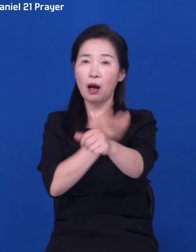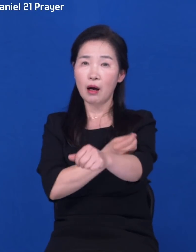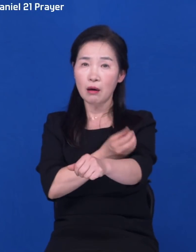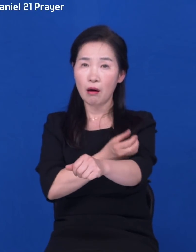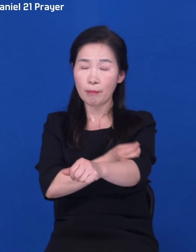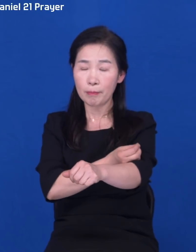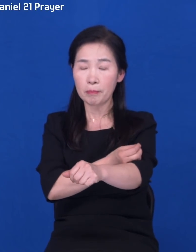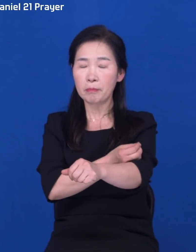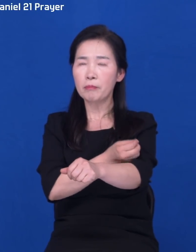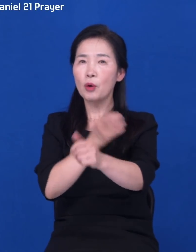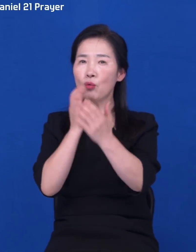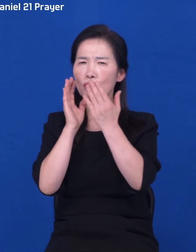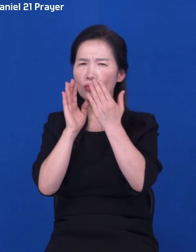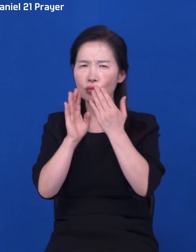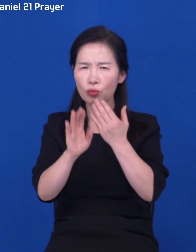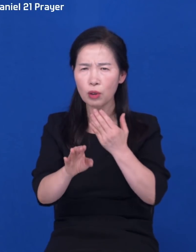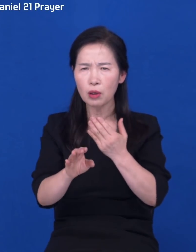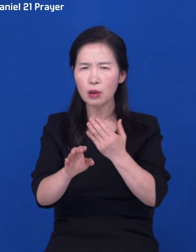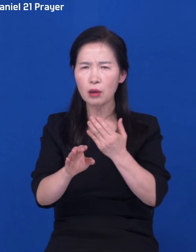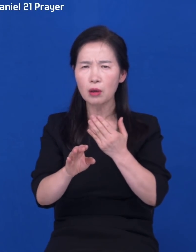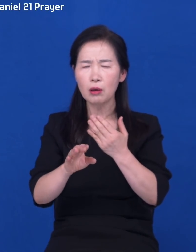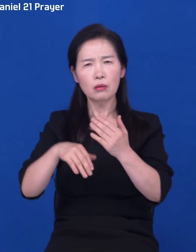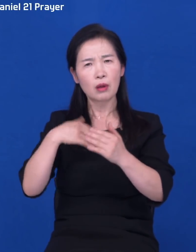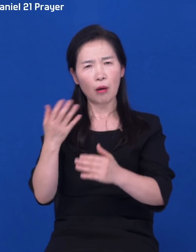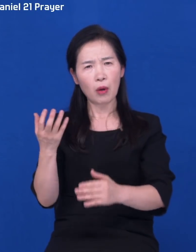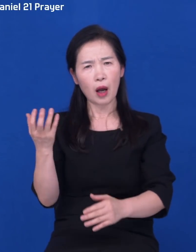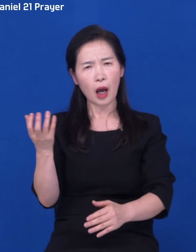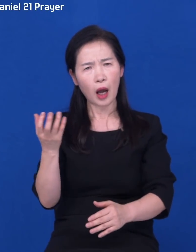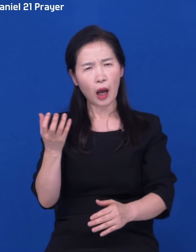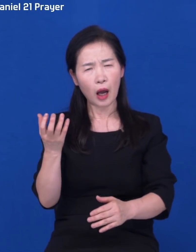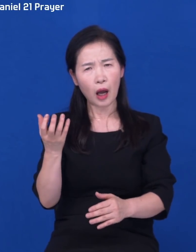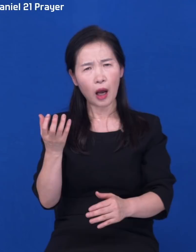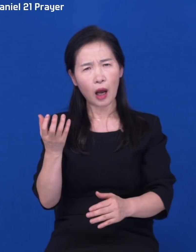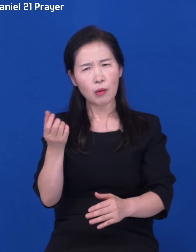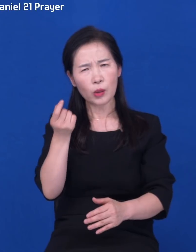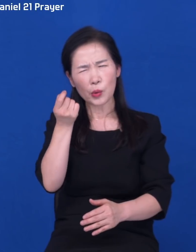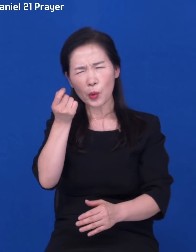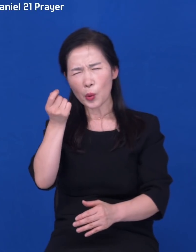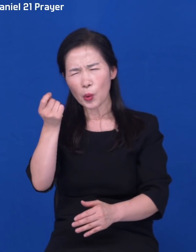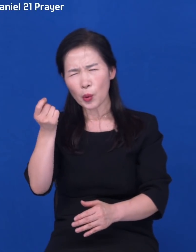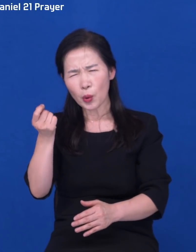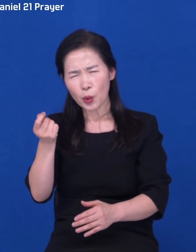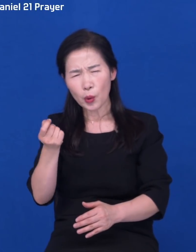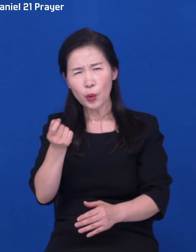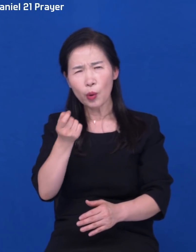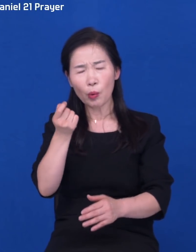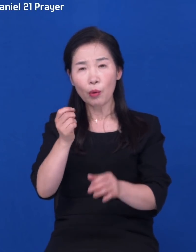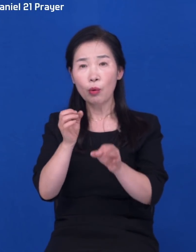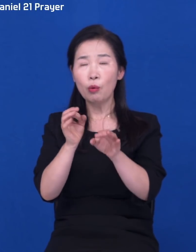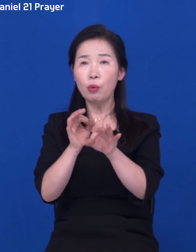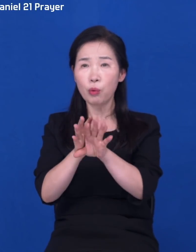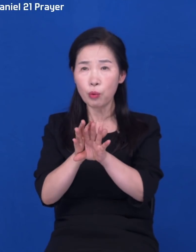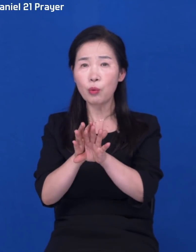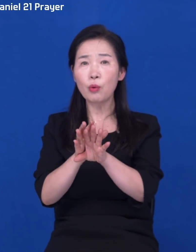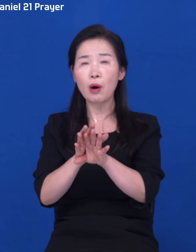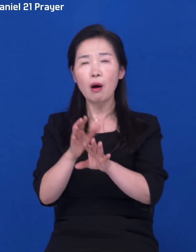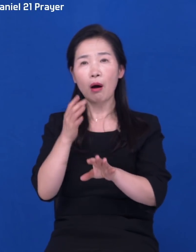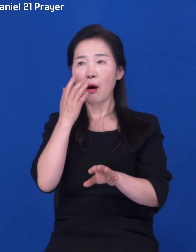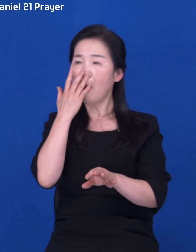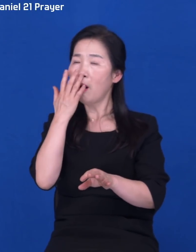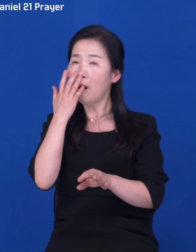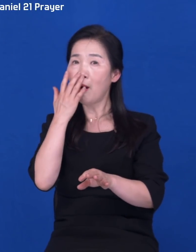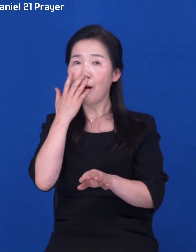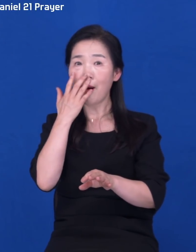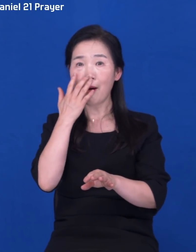그다음부터 증상이 없는 거예요. 증상이 아주 미미하게 하나 정도는 있었는데 거의 그 정도는 아무렇지도 않은 거.